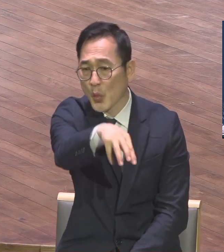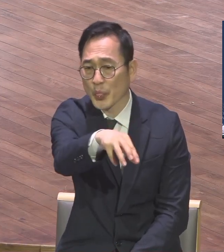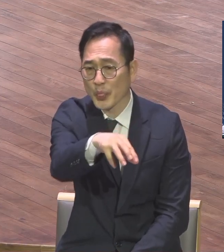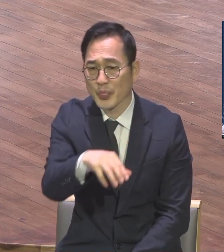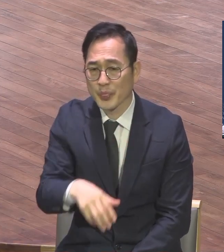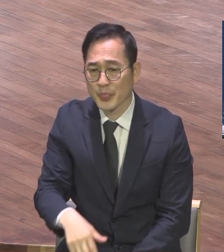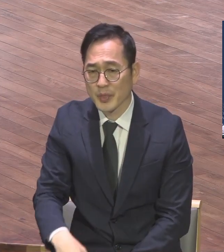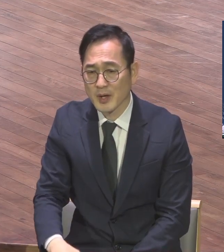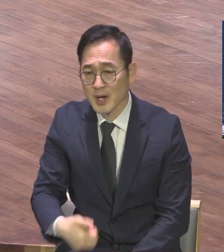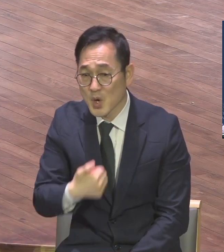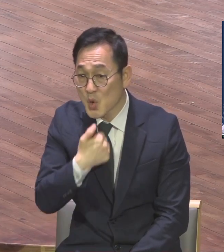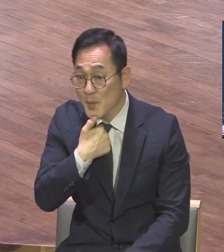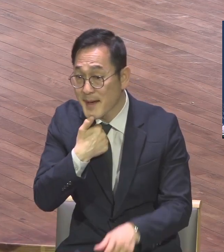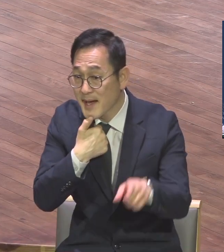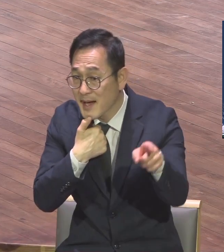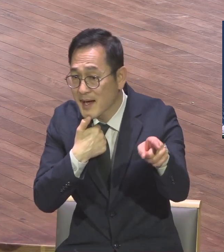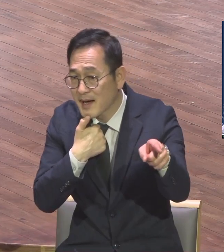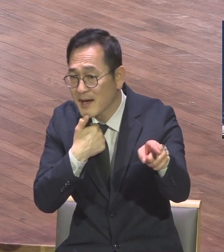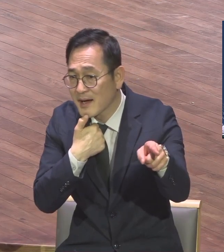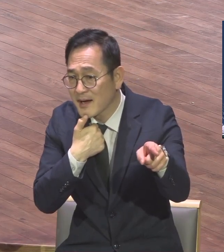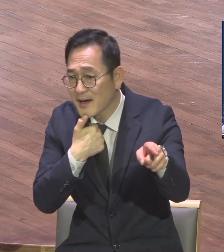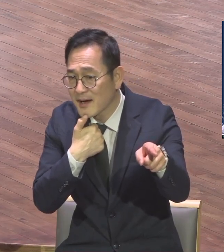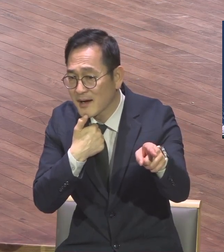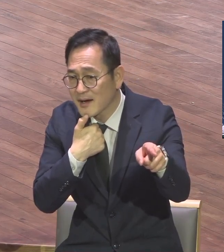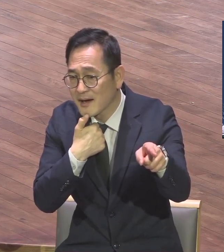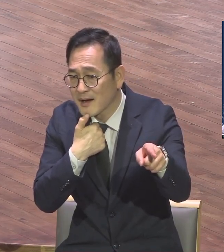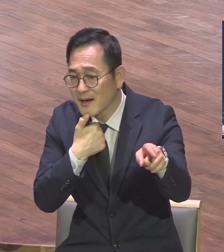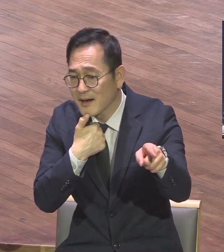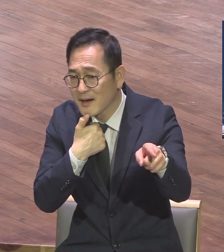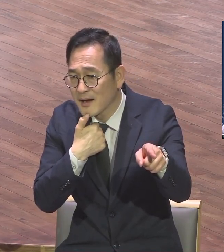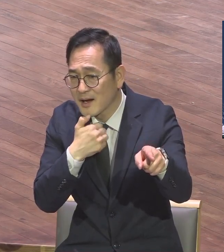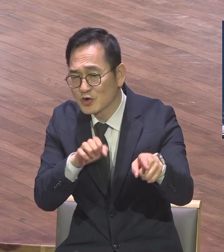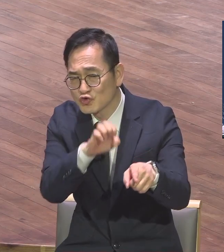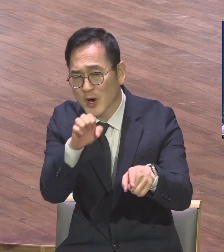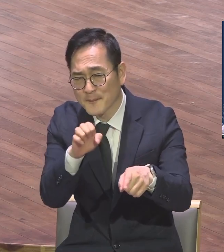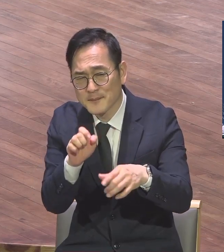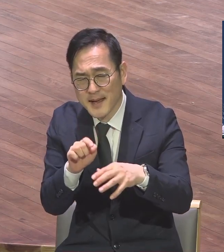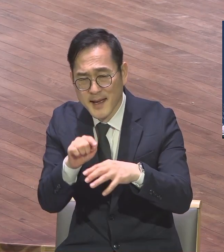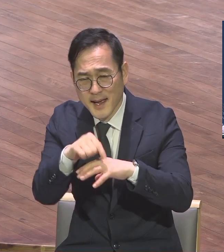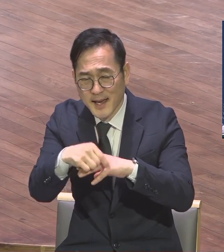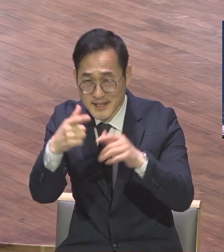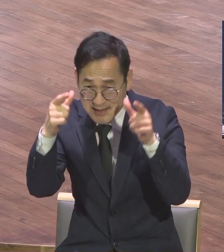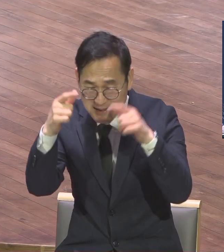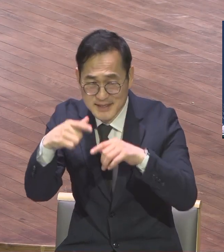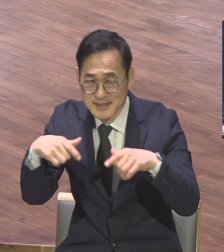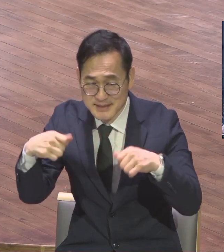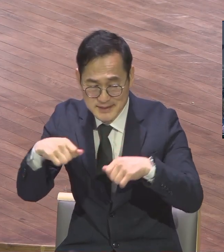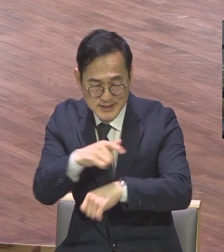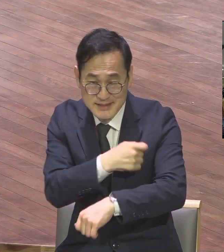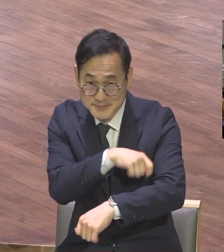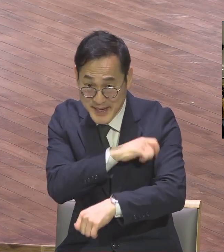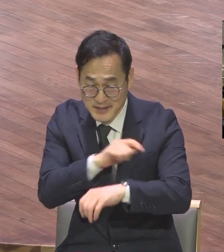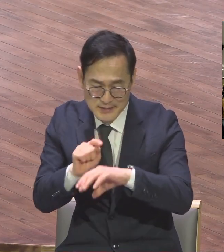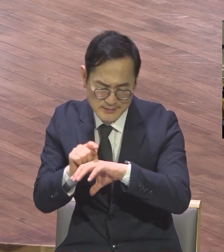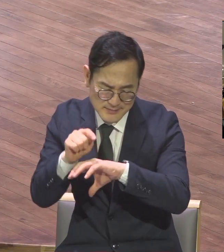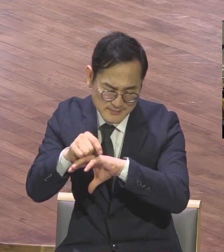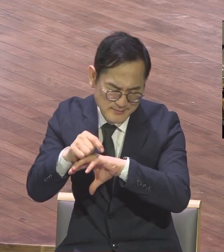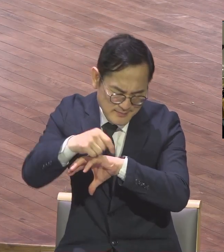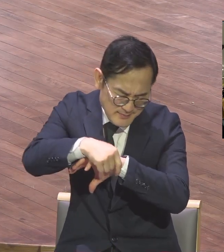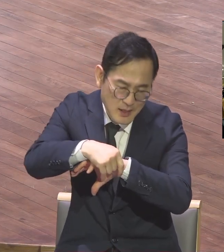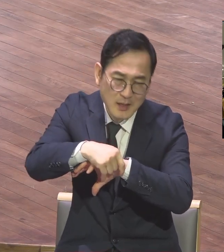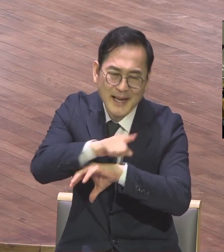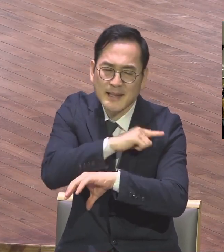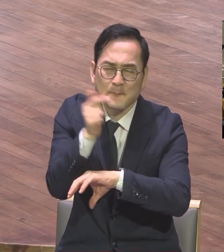바로 로마였습니다. 내가 로마도 포하여 하리라. 그날 밤에 주께서 바울 곁에